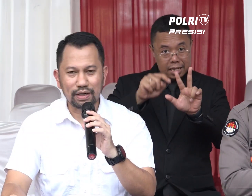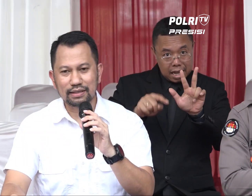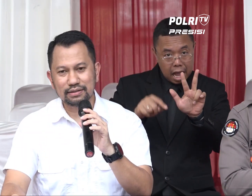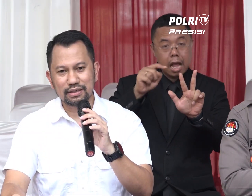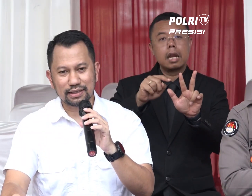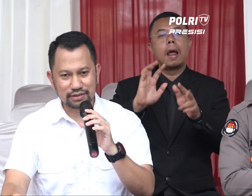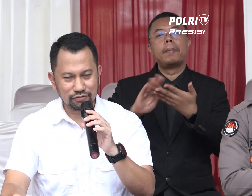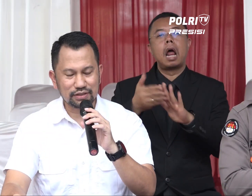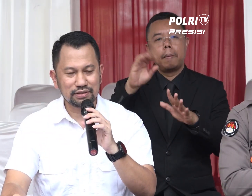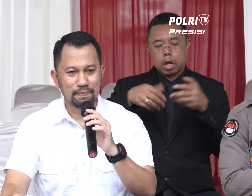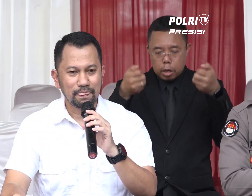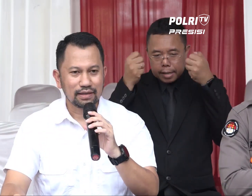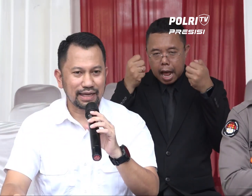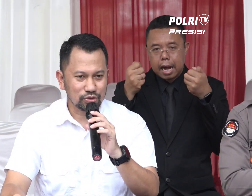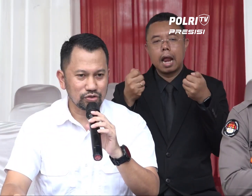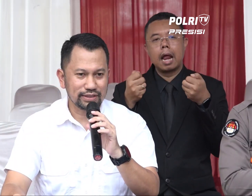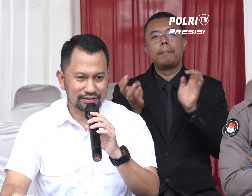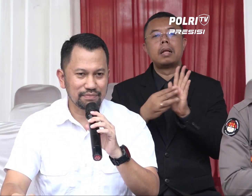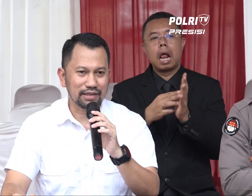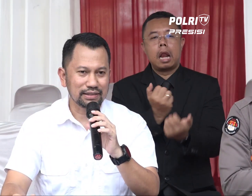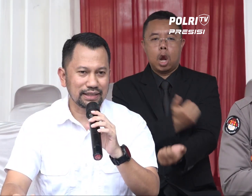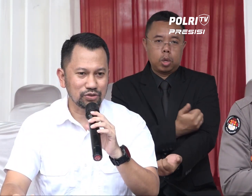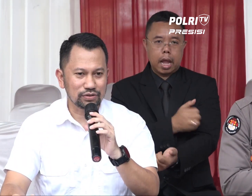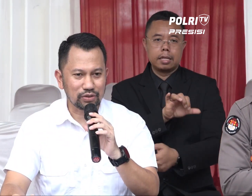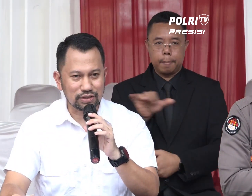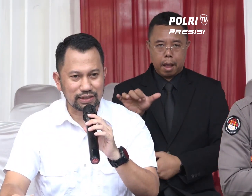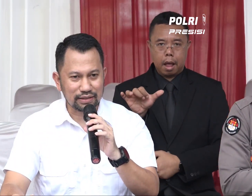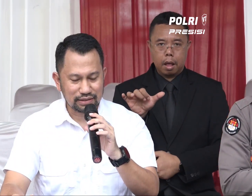merupakan residivis kasus yang sama, kasus narkotika.